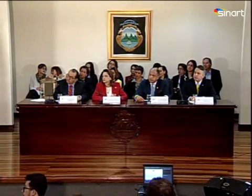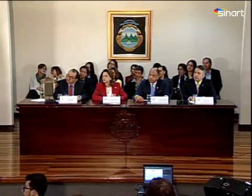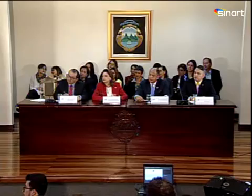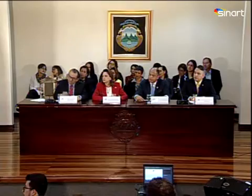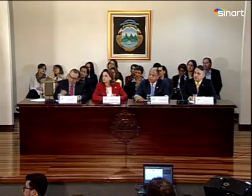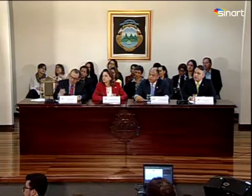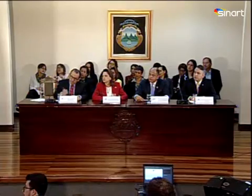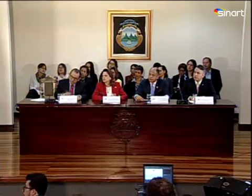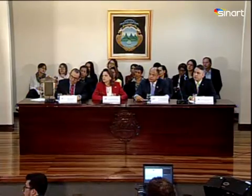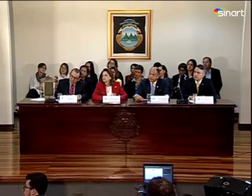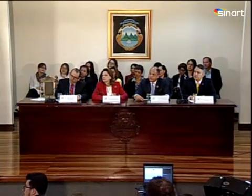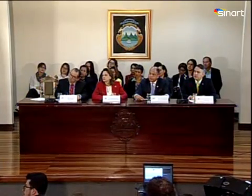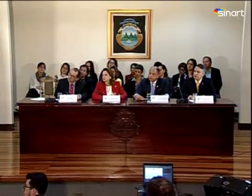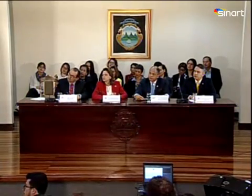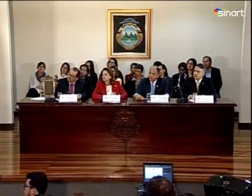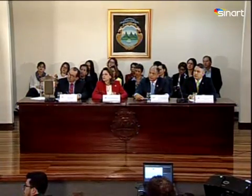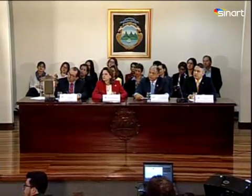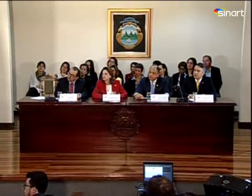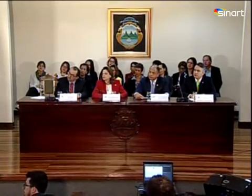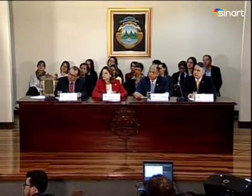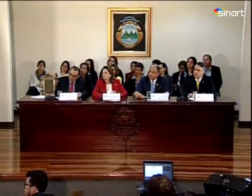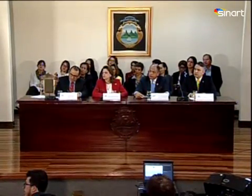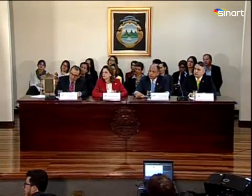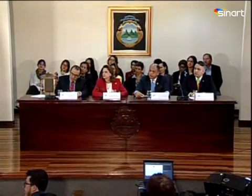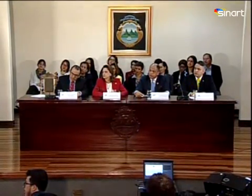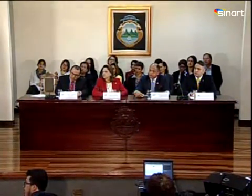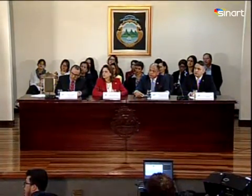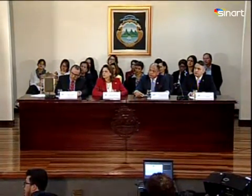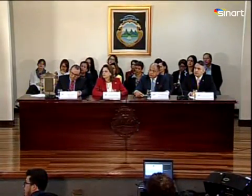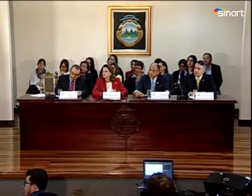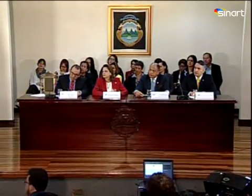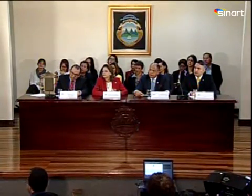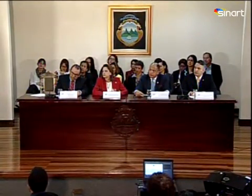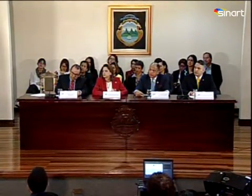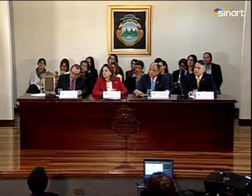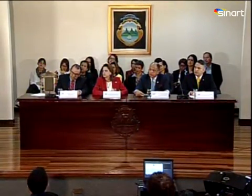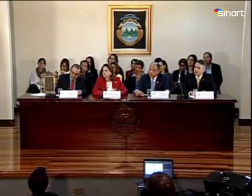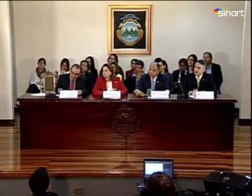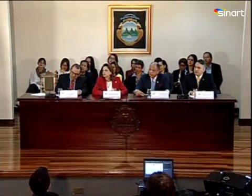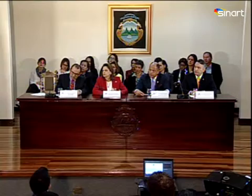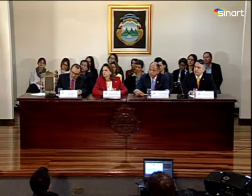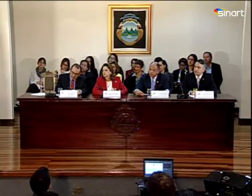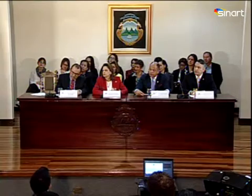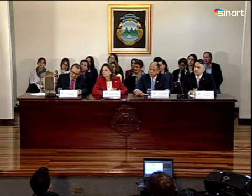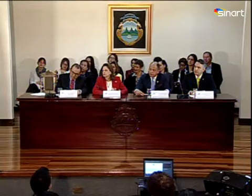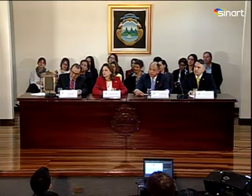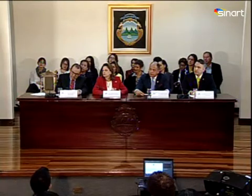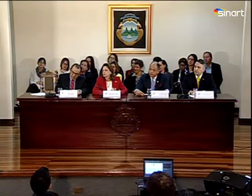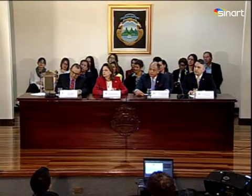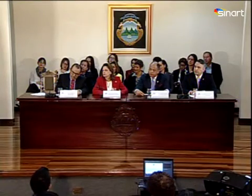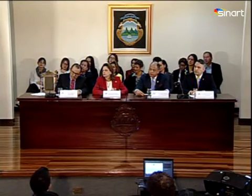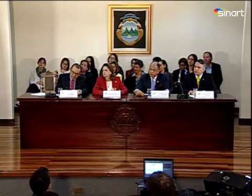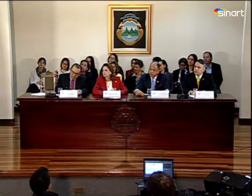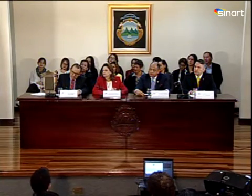a ser o no discriminatorio. En ese sentido quisiera que, en la presentación está implícito, pero quisiera que lo dijeran con todas las